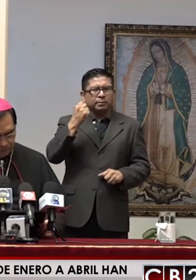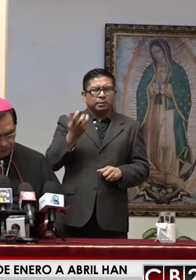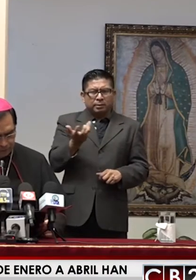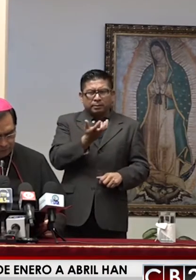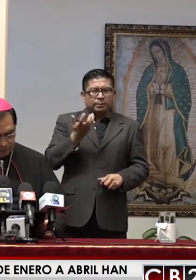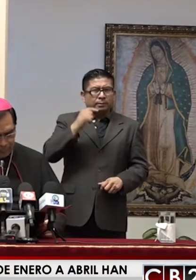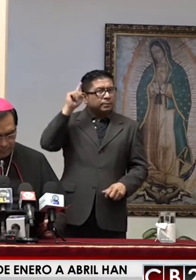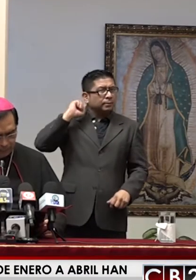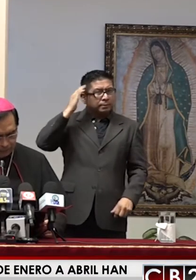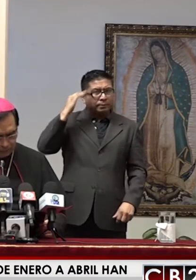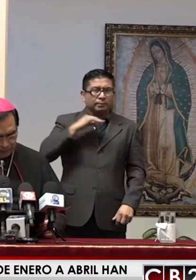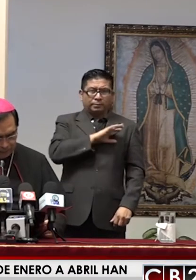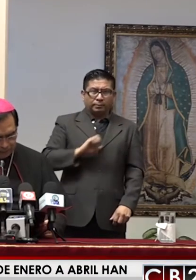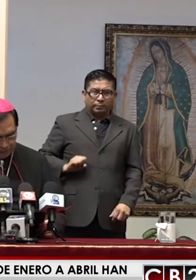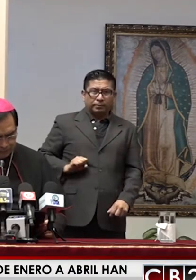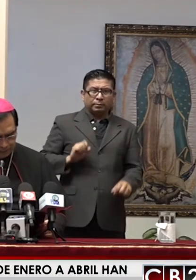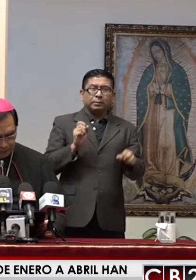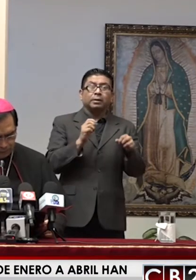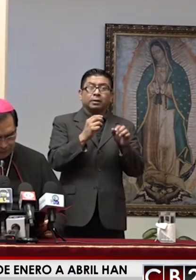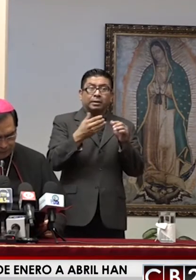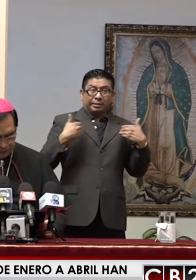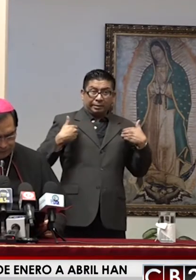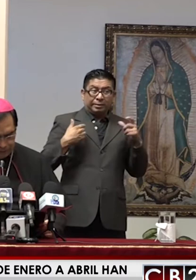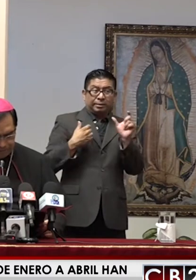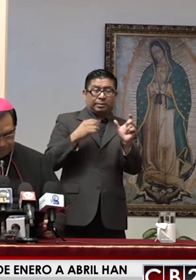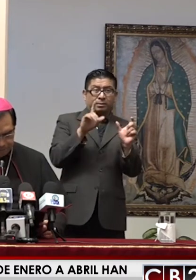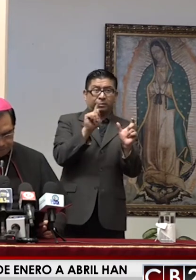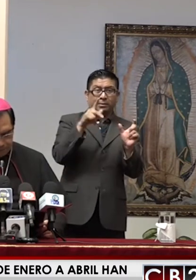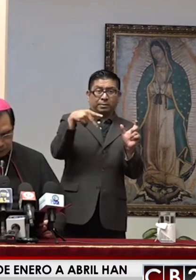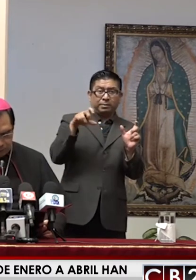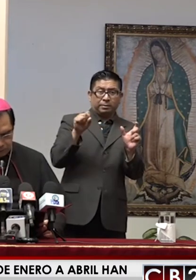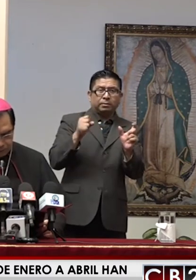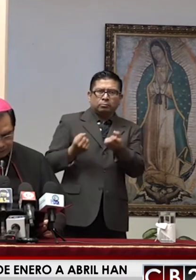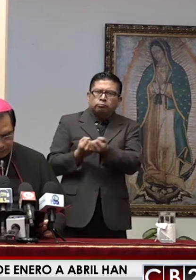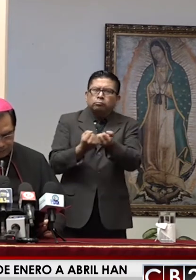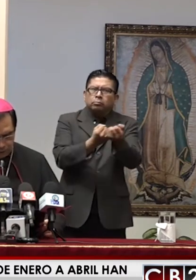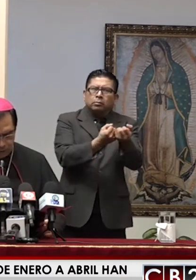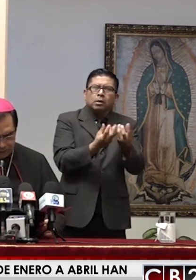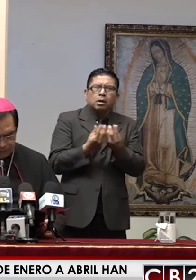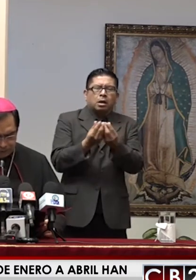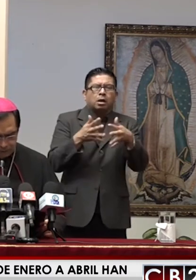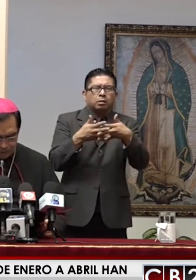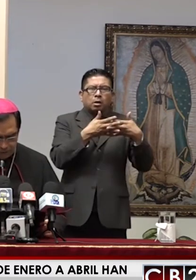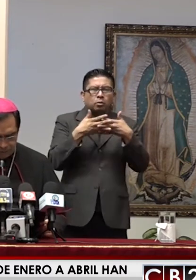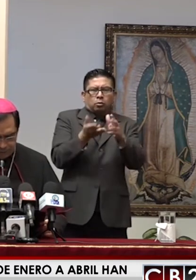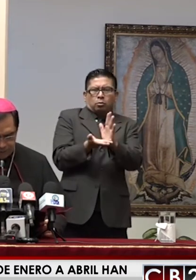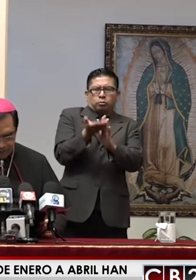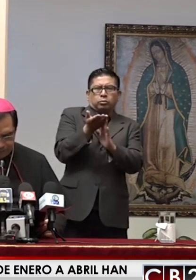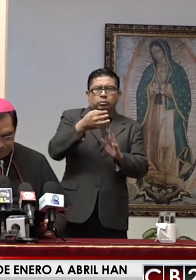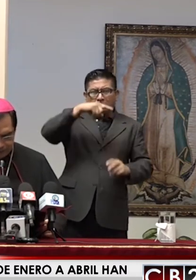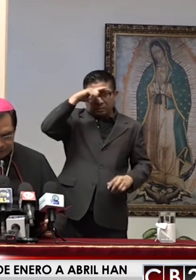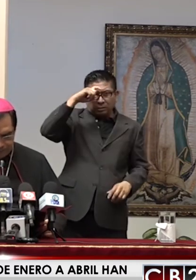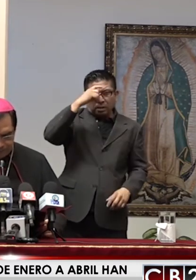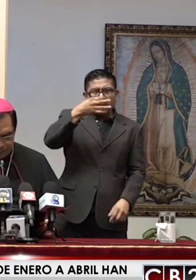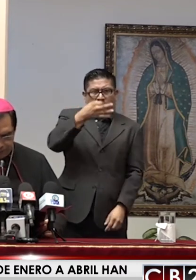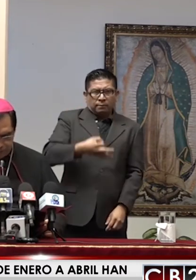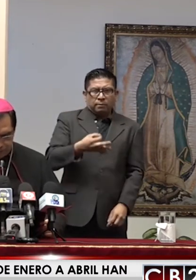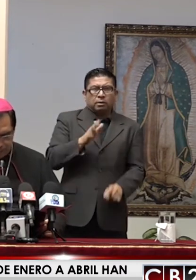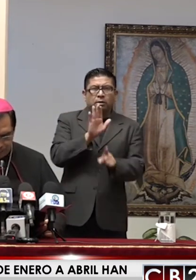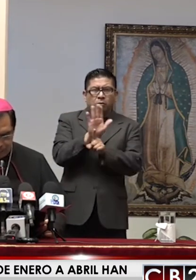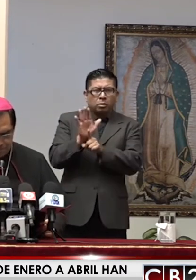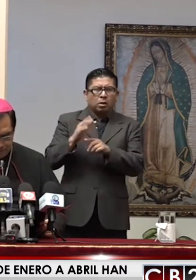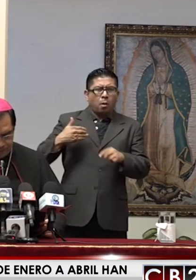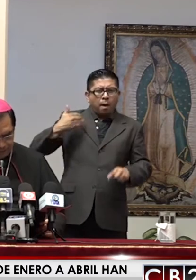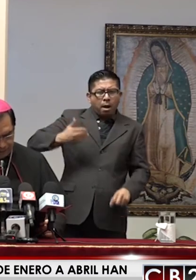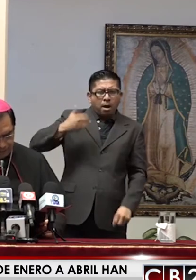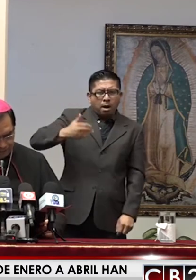2018 las autoridades policiales del salvador han reportado 154 feminicidios más que los 127 casos de